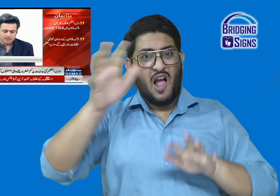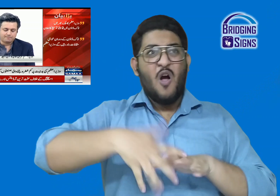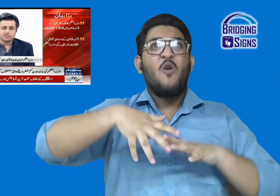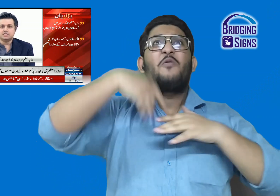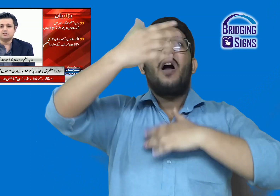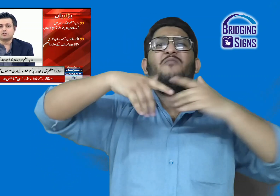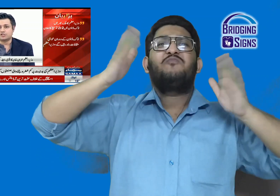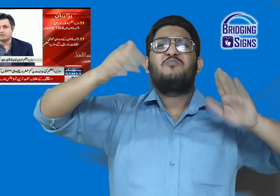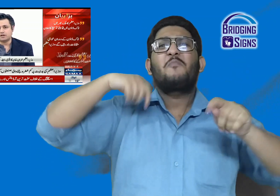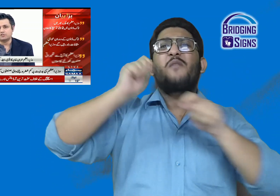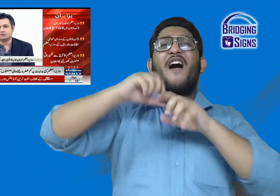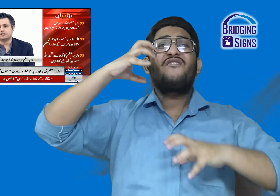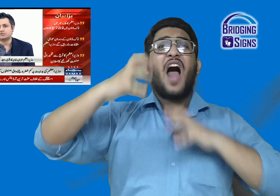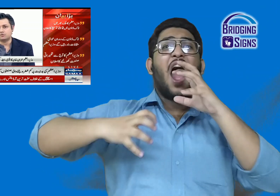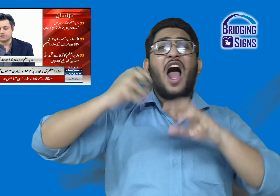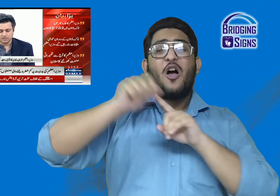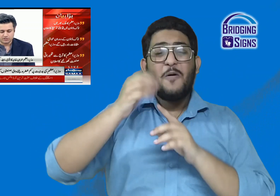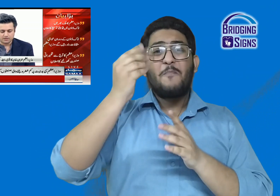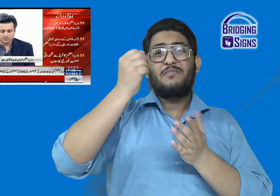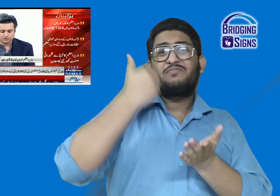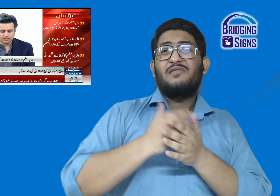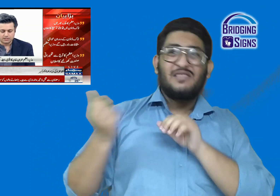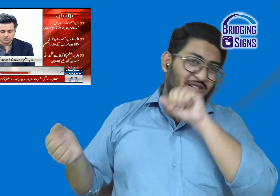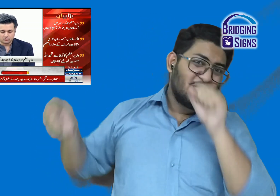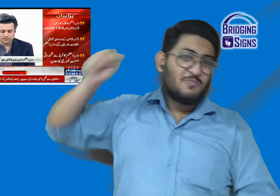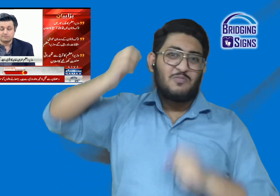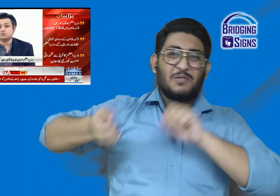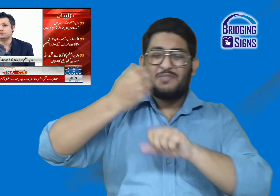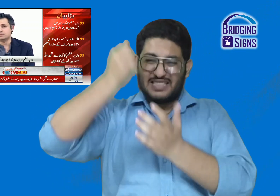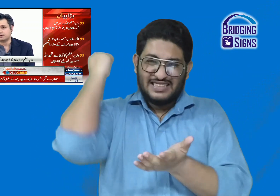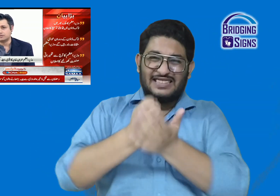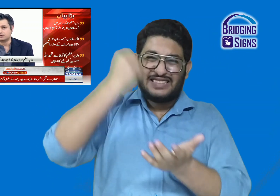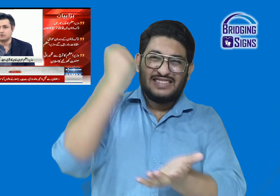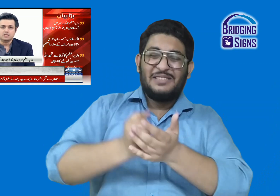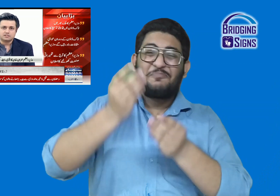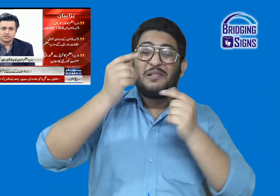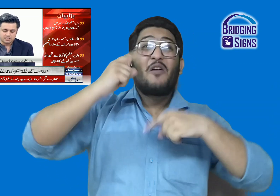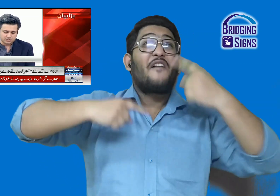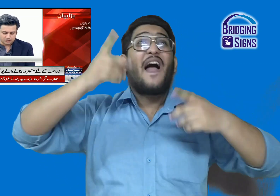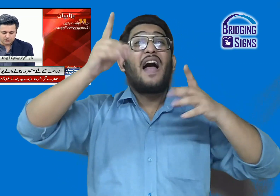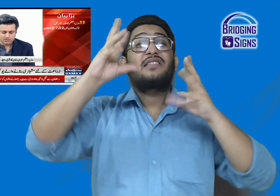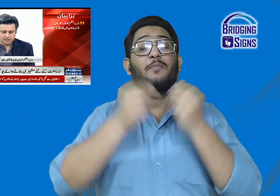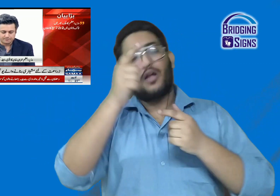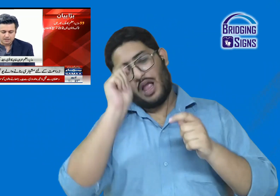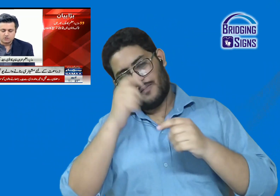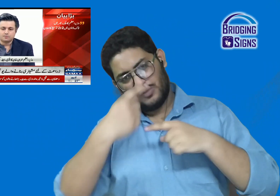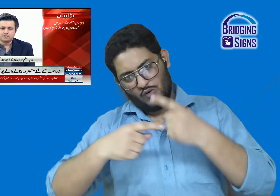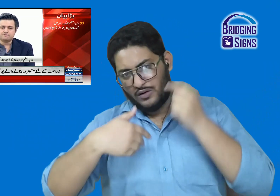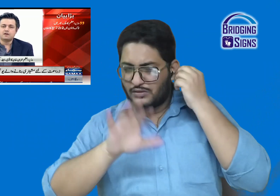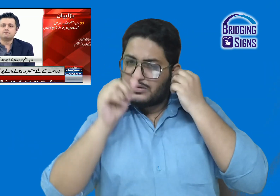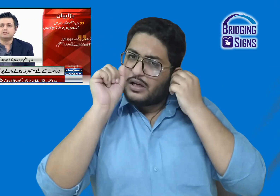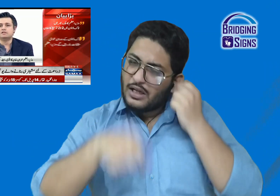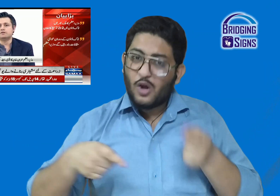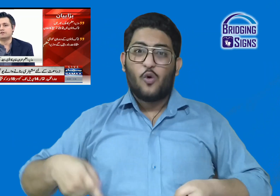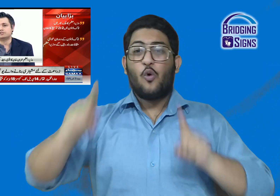हैं, बजरी के जो क्रशिंग प्लांट्स होते हैं, स्टोन के क्रशिंग प्लांट्स होते हैं, इनको खोला जाए, बिचुमन के प्लांट्स को सड़क की कंस्ट्रक्शन के लिए, जो